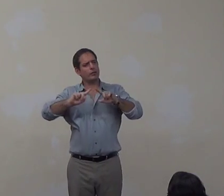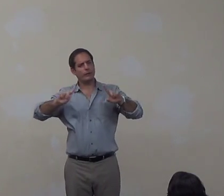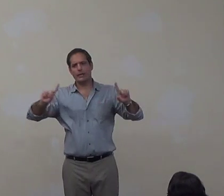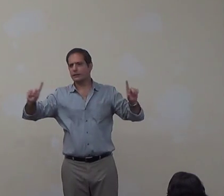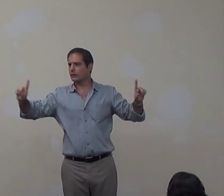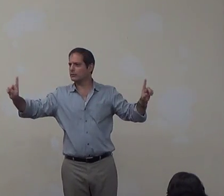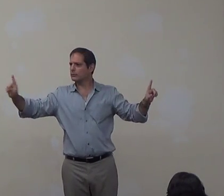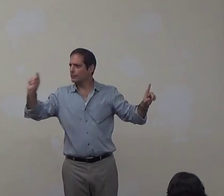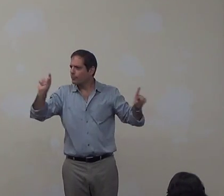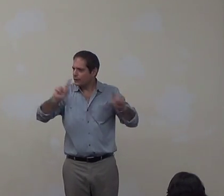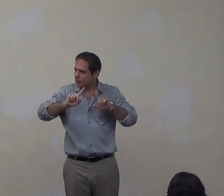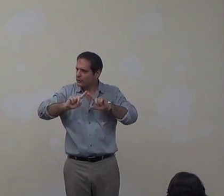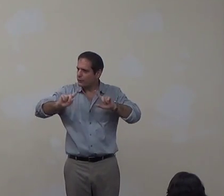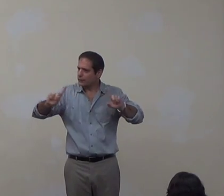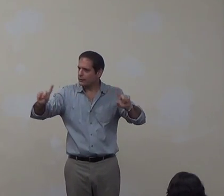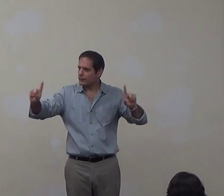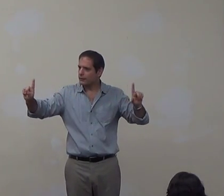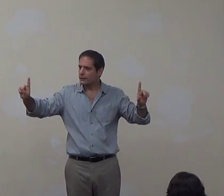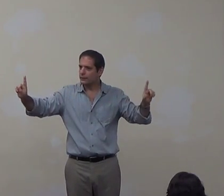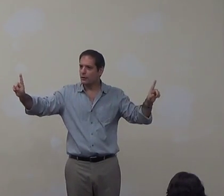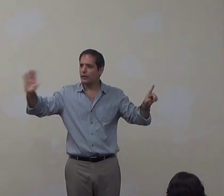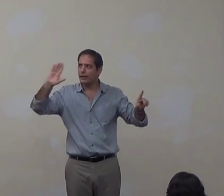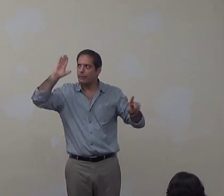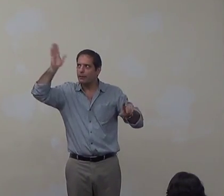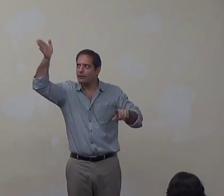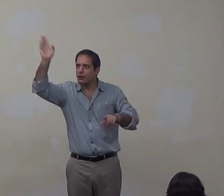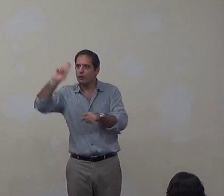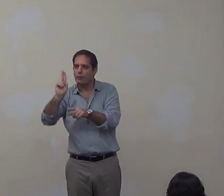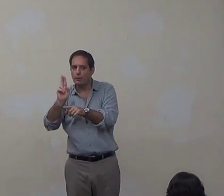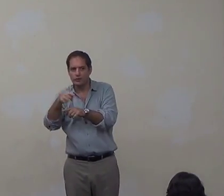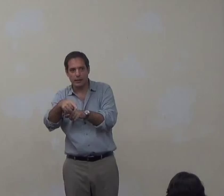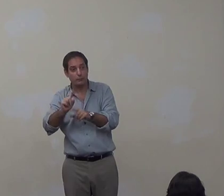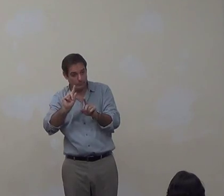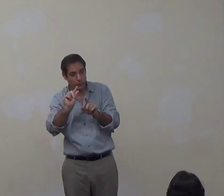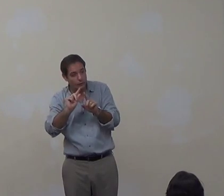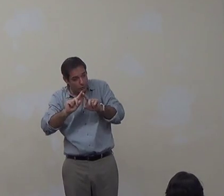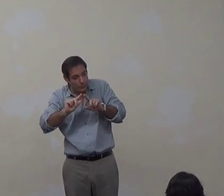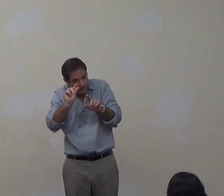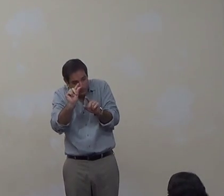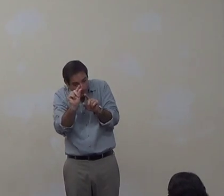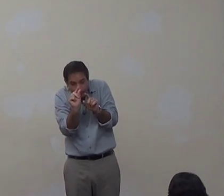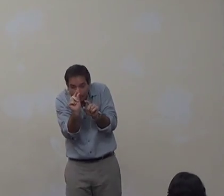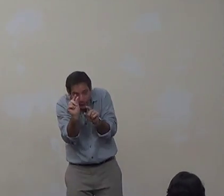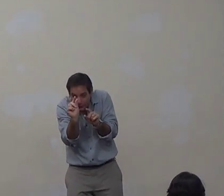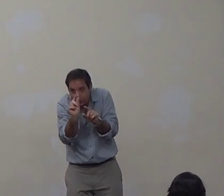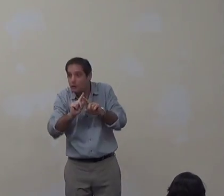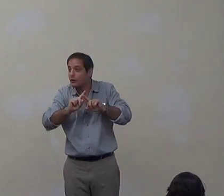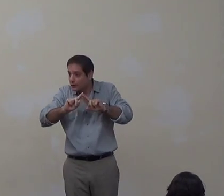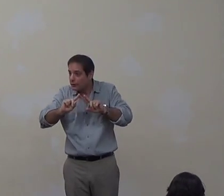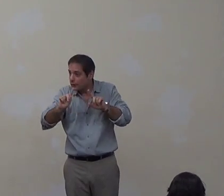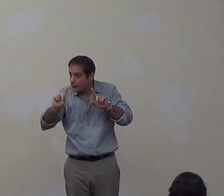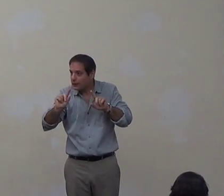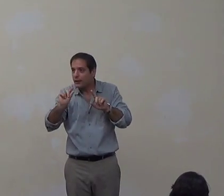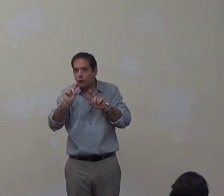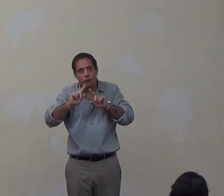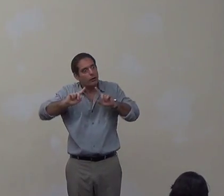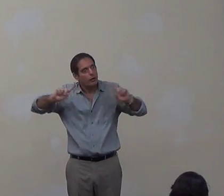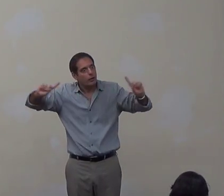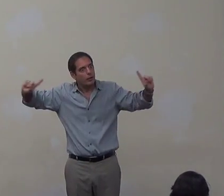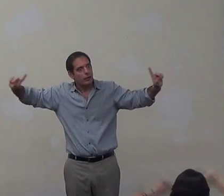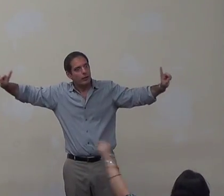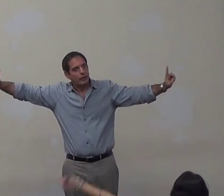Un poquito diferente, ¿no? Un poquito diferente de lo que después Dios lo iba a usar. Un poquito diferente